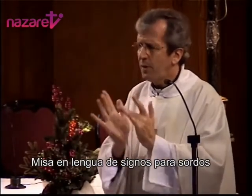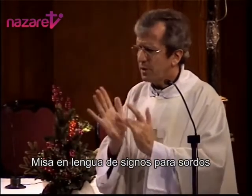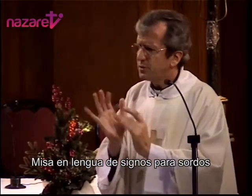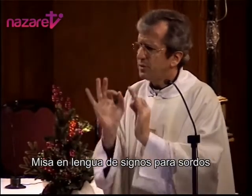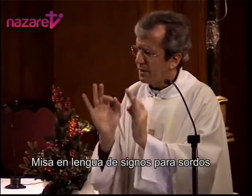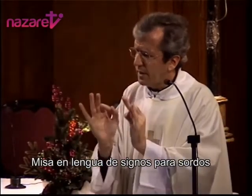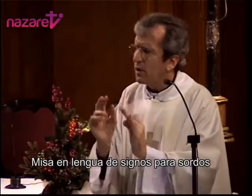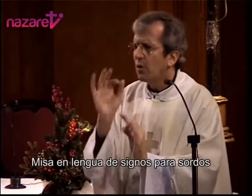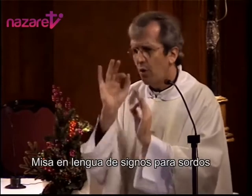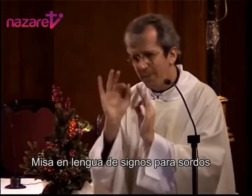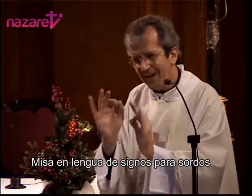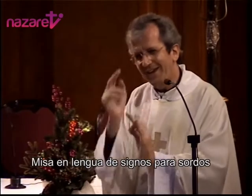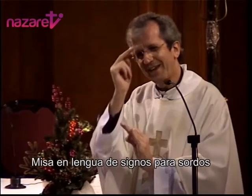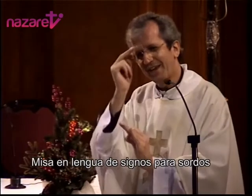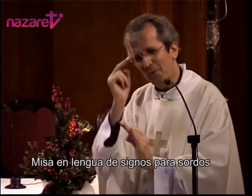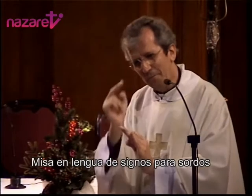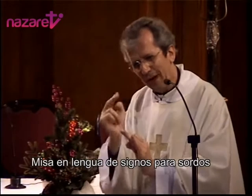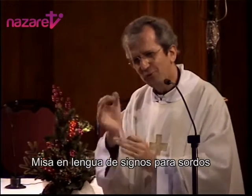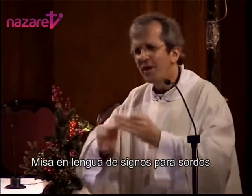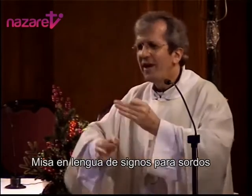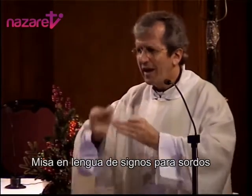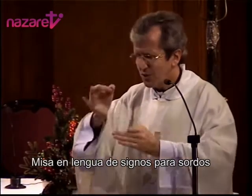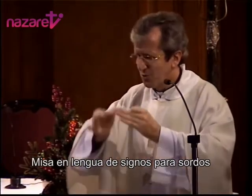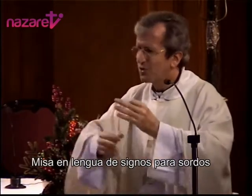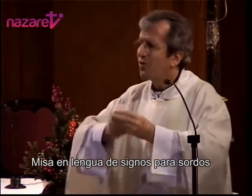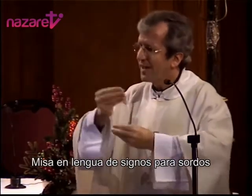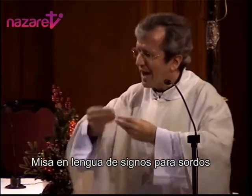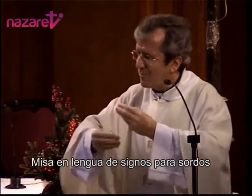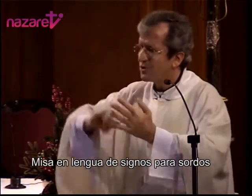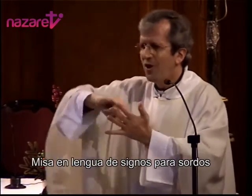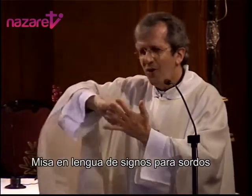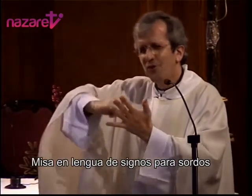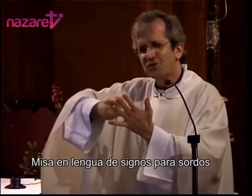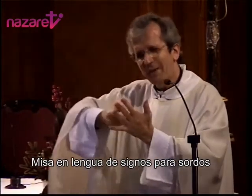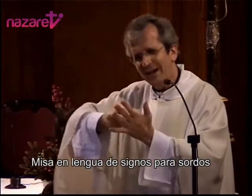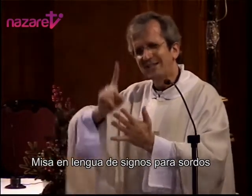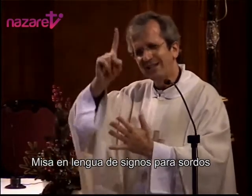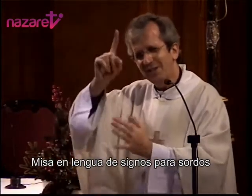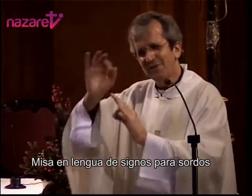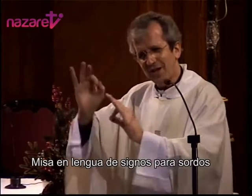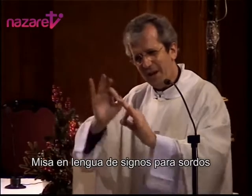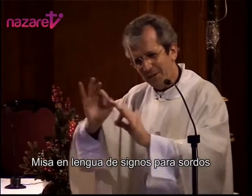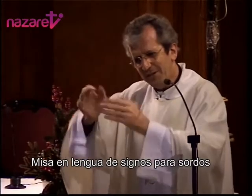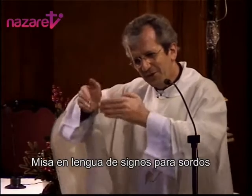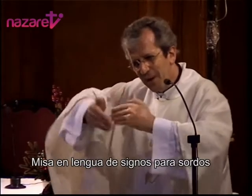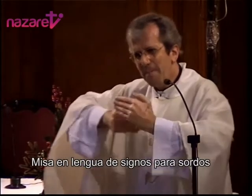Jesús dice, conviene que cumplamos, es justo que hagamos los planes que Dios ha previsto para